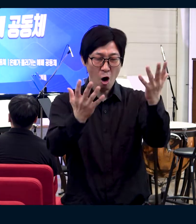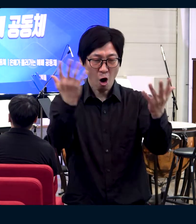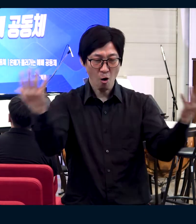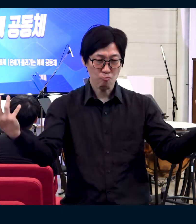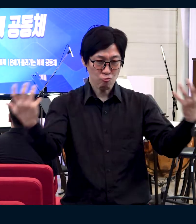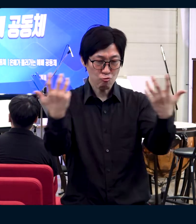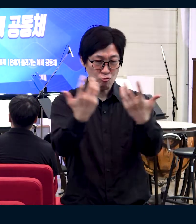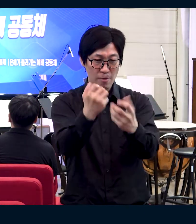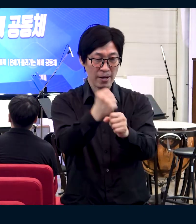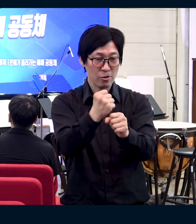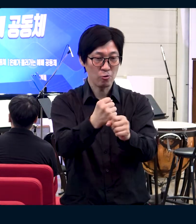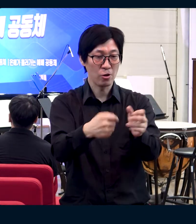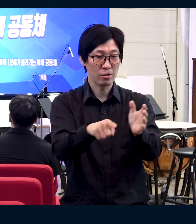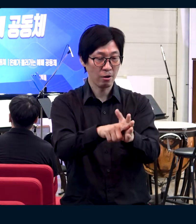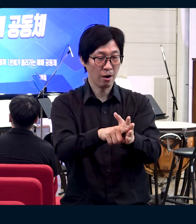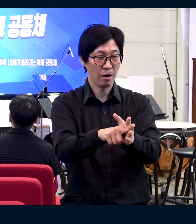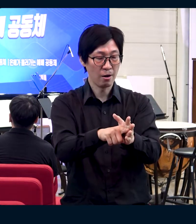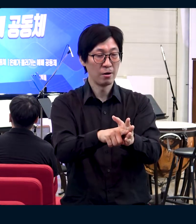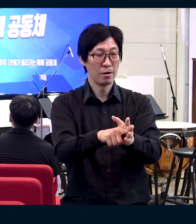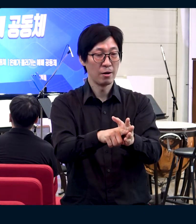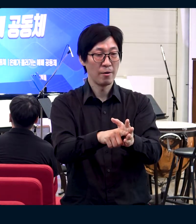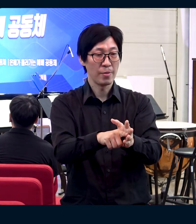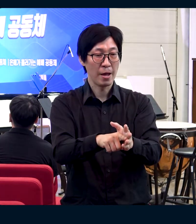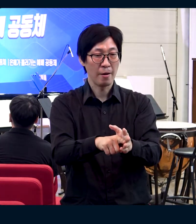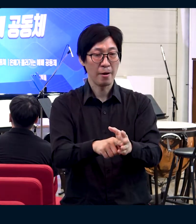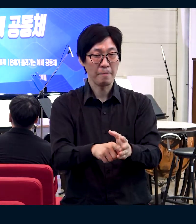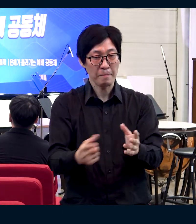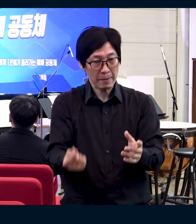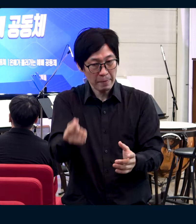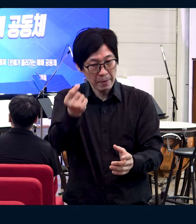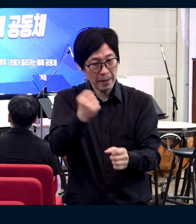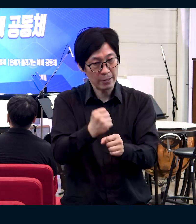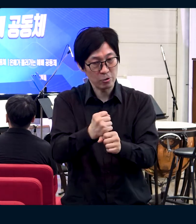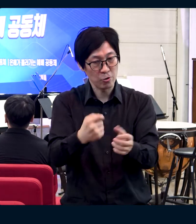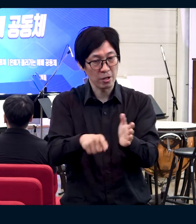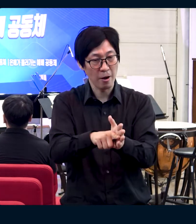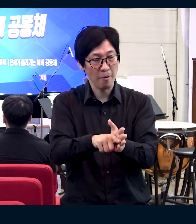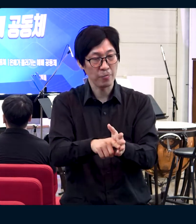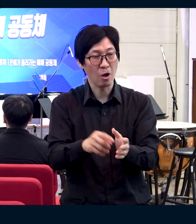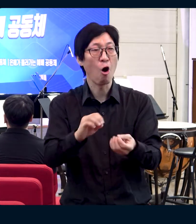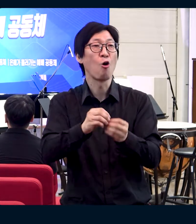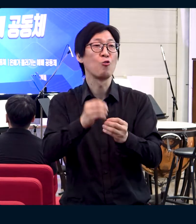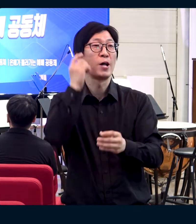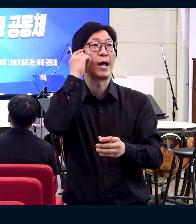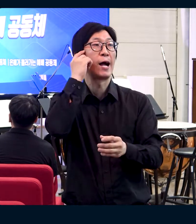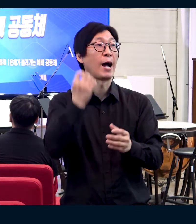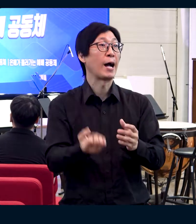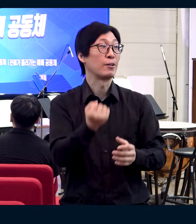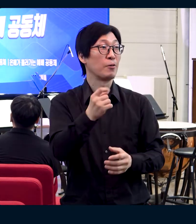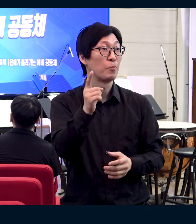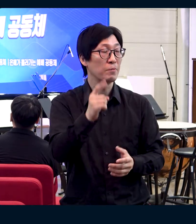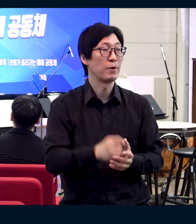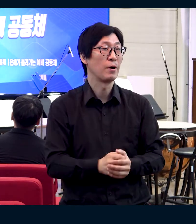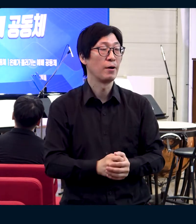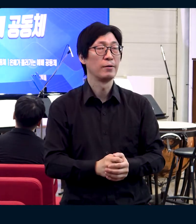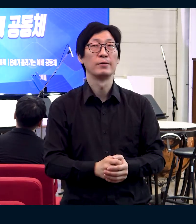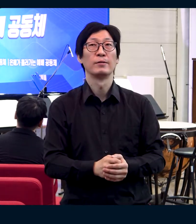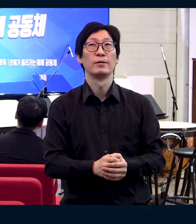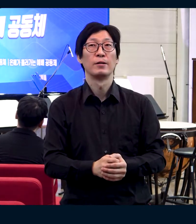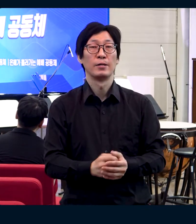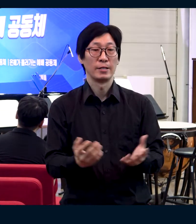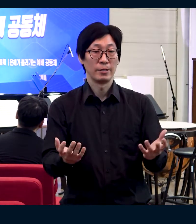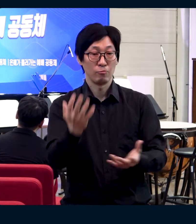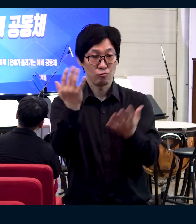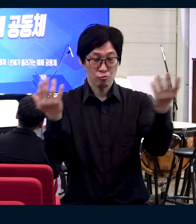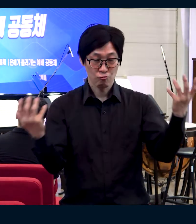하려고 하는데 이게 하루 이틀이 안 되니까 사람들이 급하니까 편법을 쓴 거예요. 뭐냐? 빨리 산을 이렇게